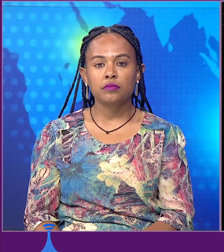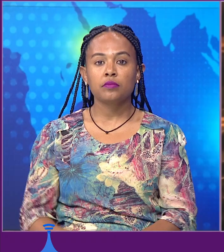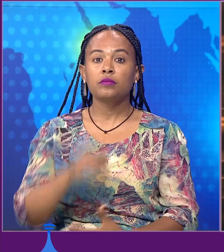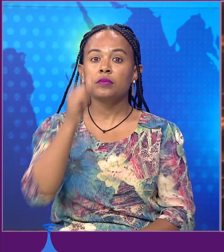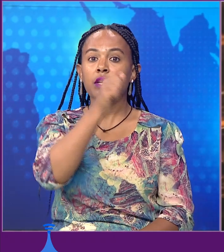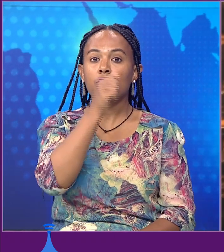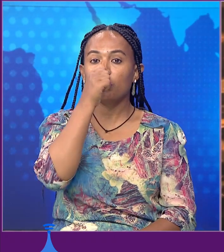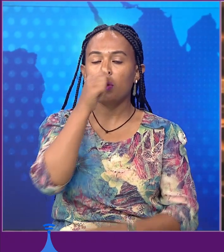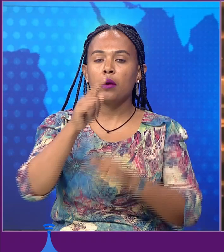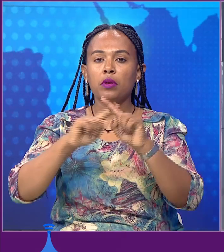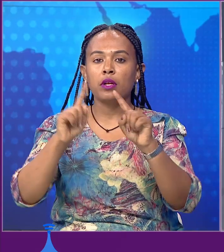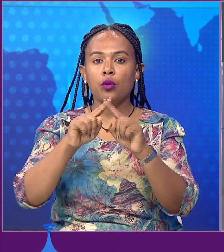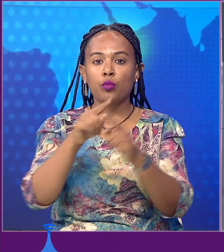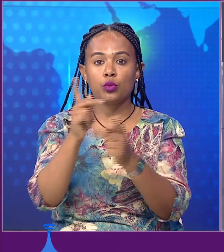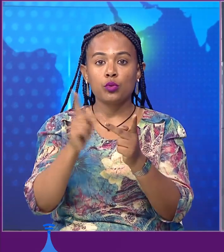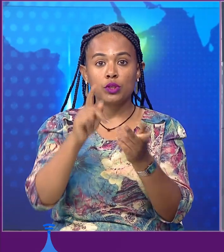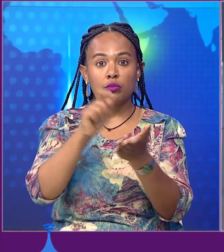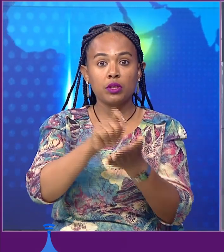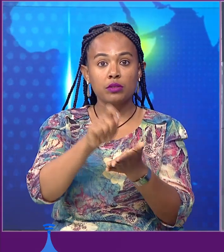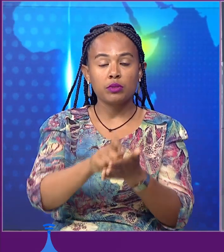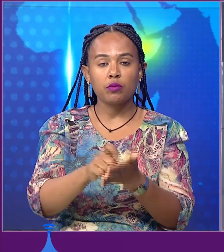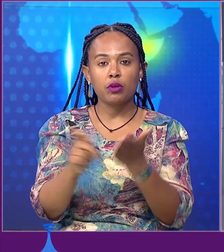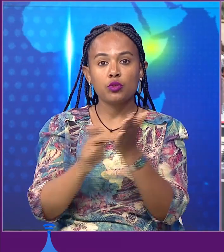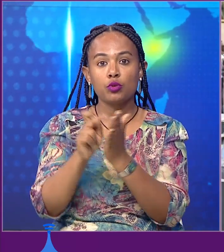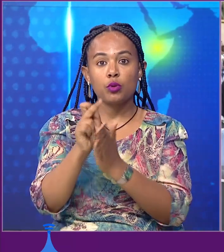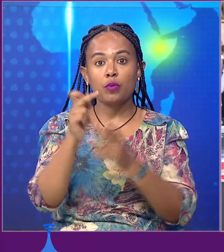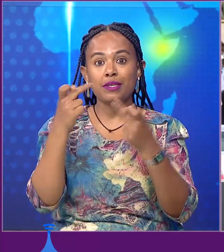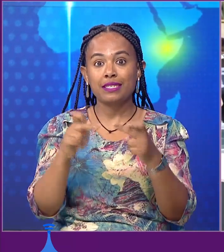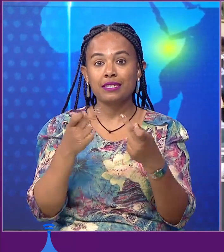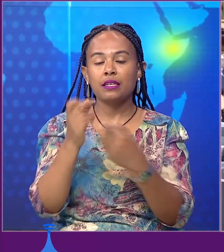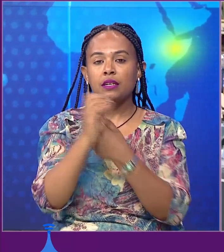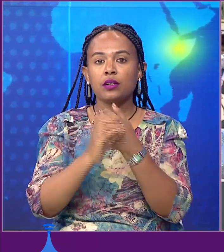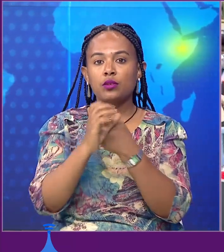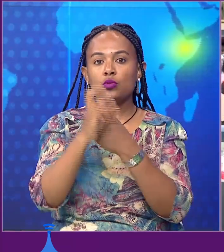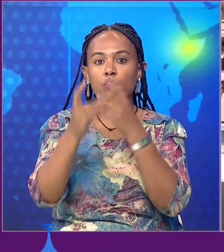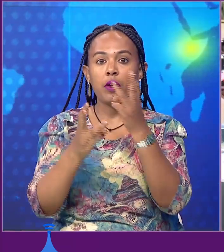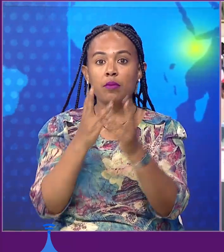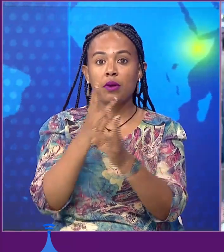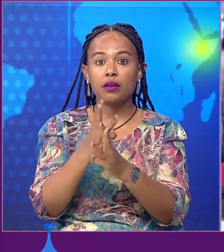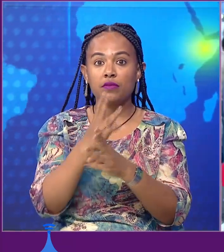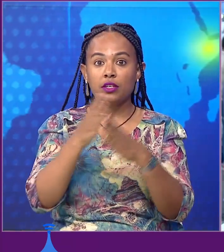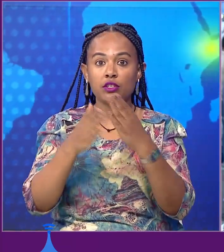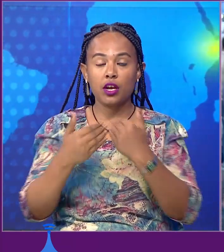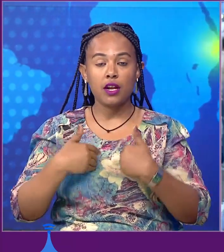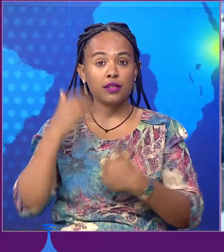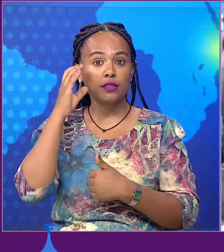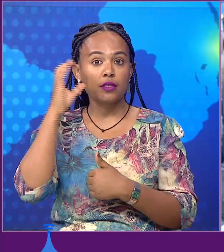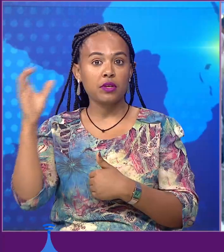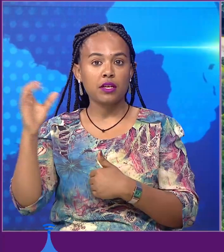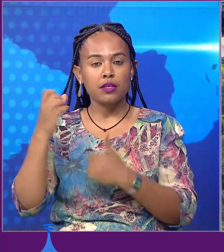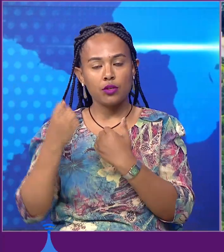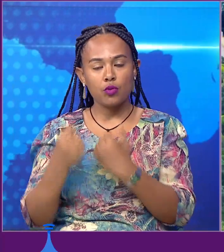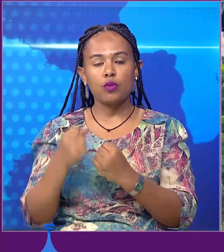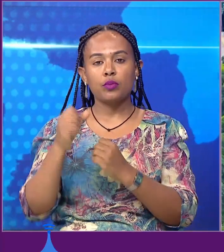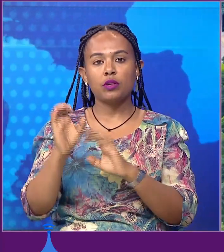ኢትዮጵያ በተለያዩ መስኮች የምታስመዘግበው የዲፕሎማሲ ድል አገሪቱ በዓለም አቀፍ ደረጃ ያላት ተሰሚነት ከወትሮ እንዲጎለብት